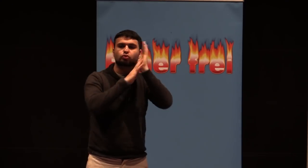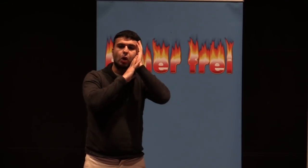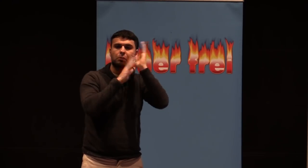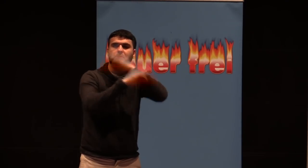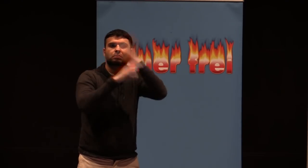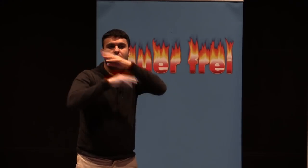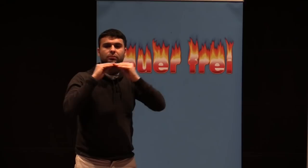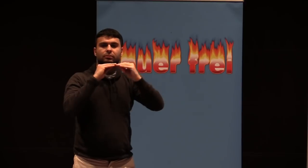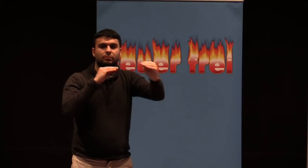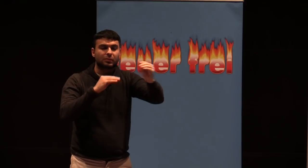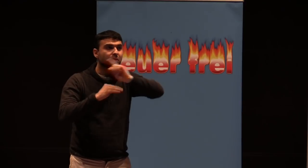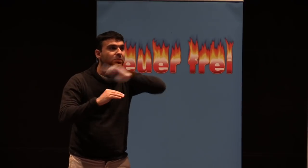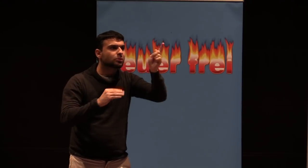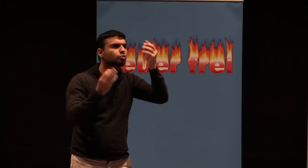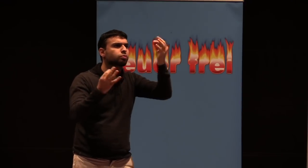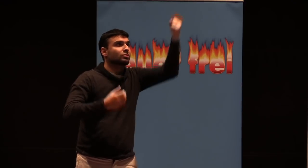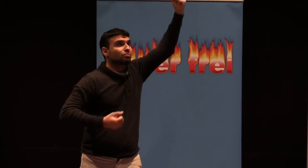wie Bequemlichkeit